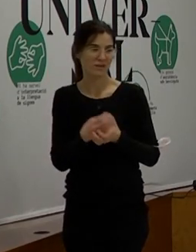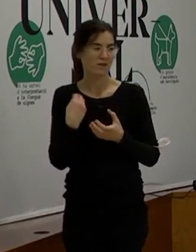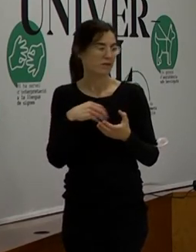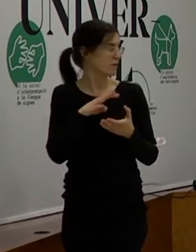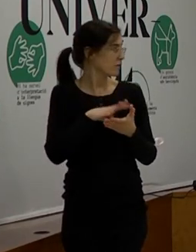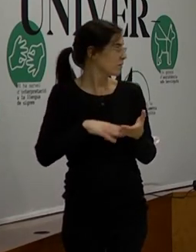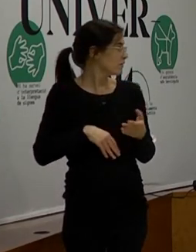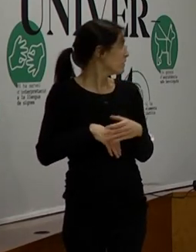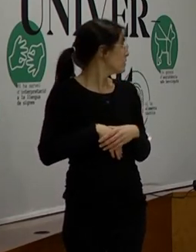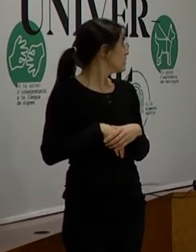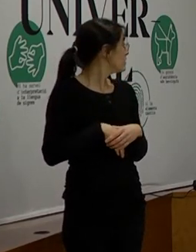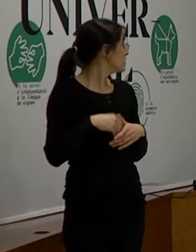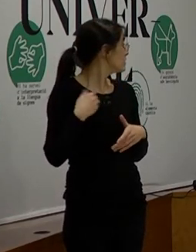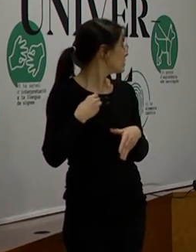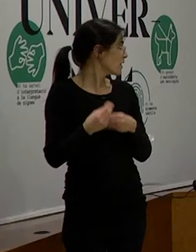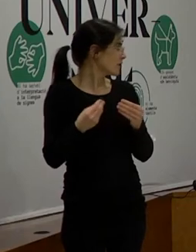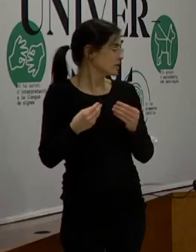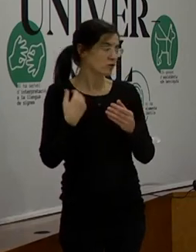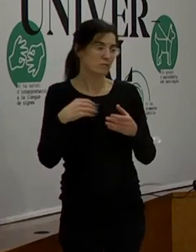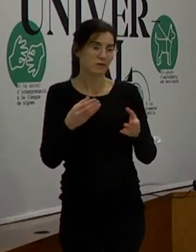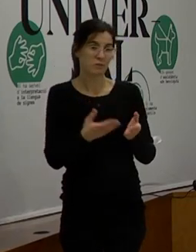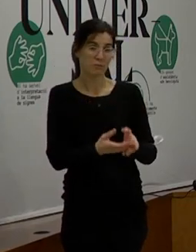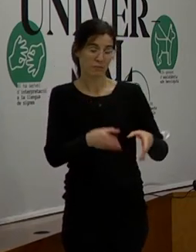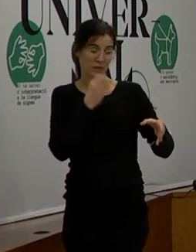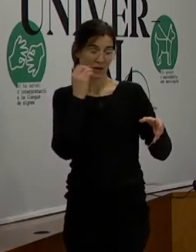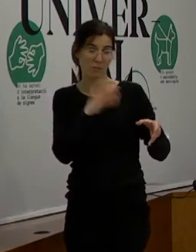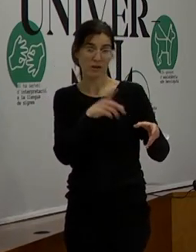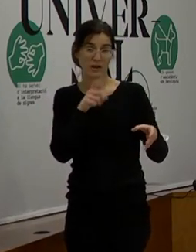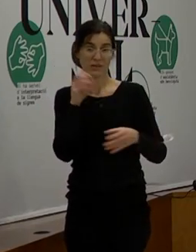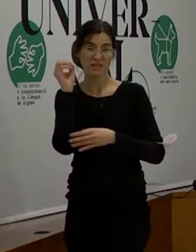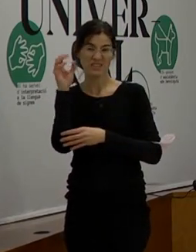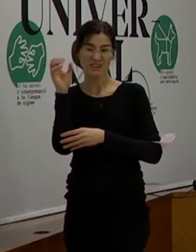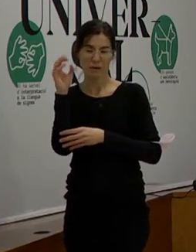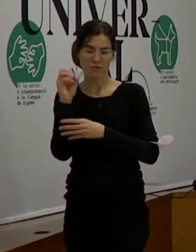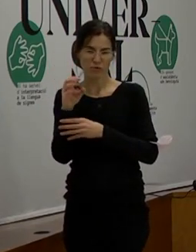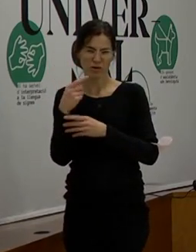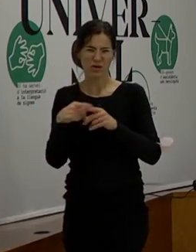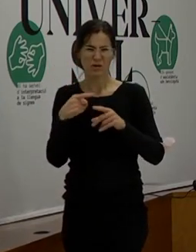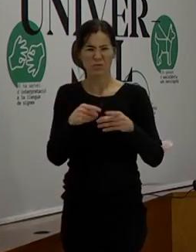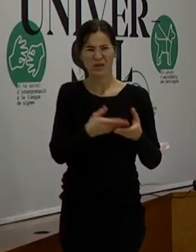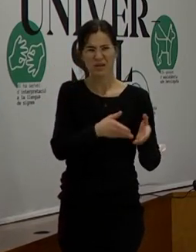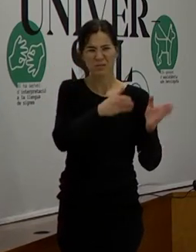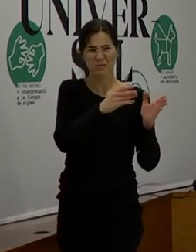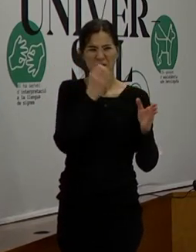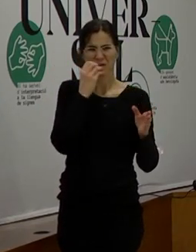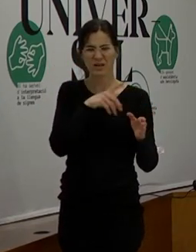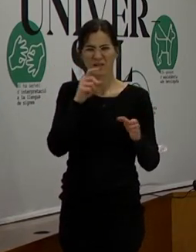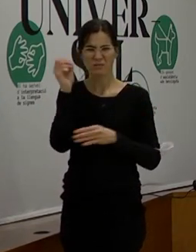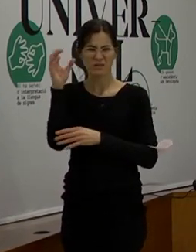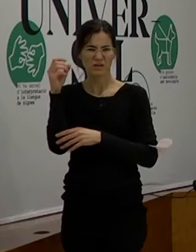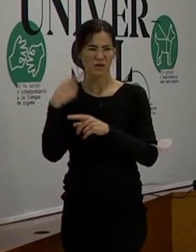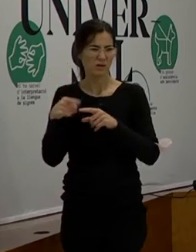Barcelona, bueno, va fer la paperera i el semàfor. Per què va fer la paperera i el semàfor? Pues perquè hi ha un